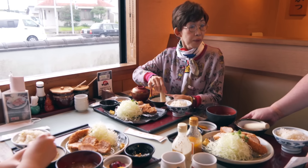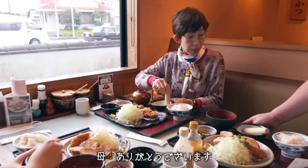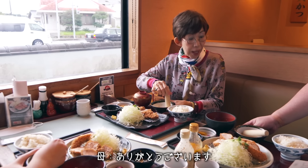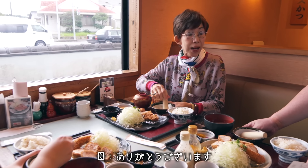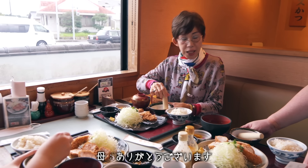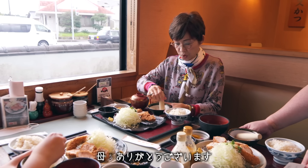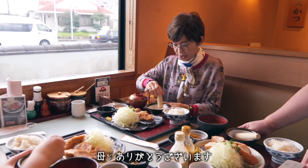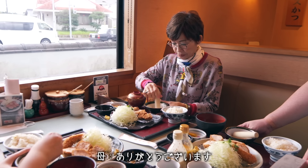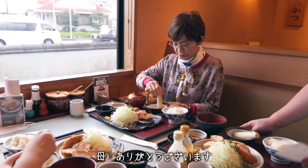ありがとうございます。 美